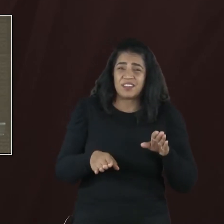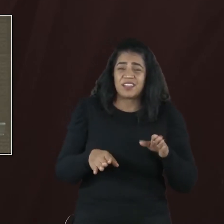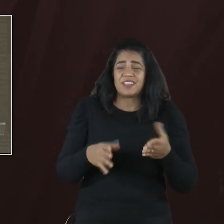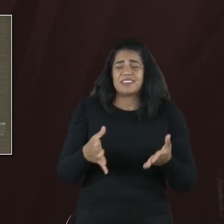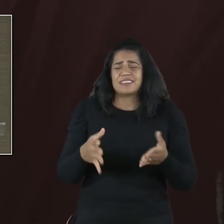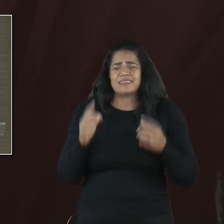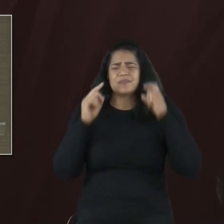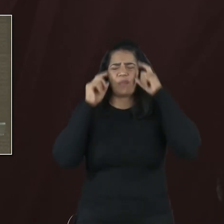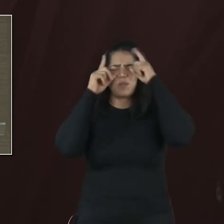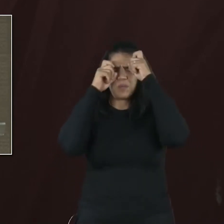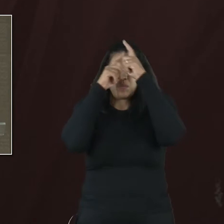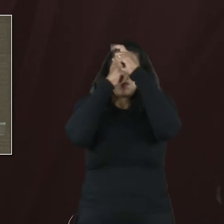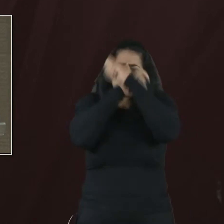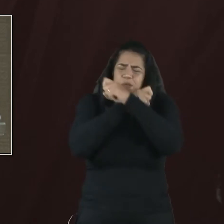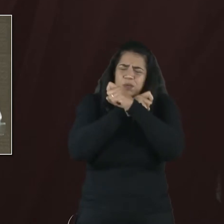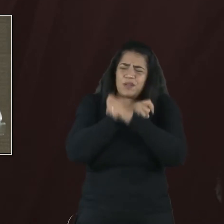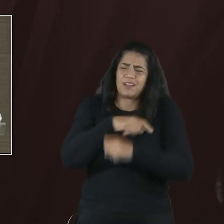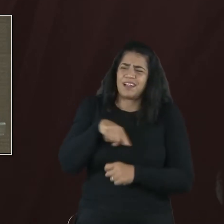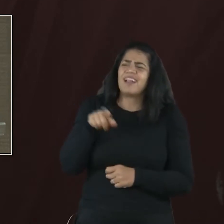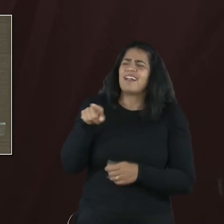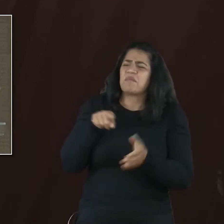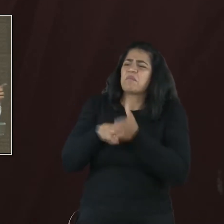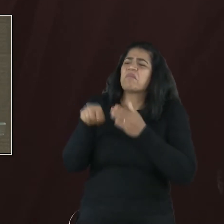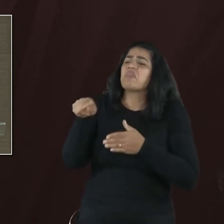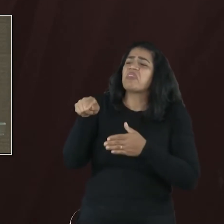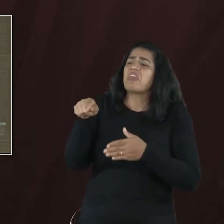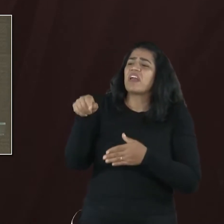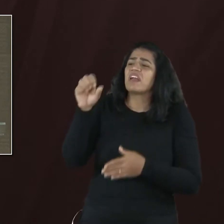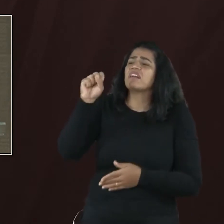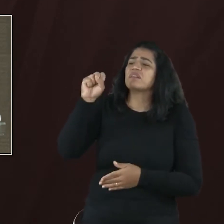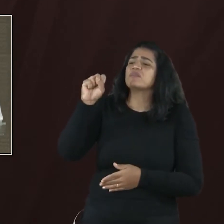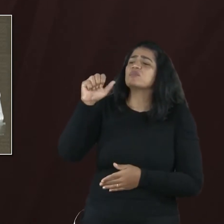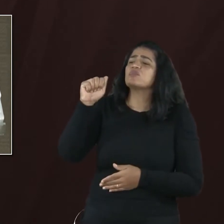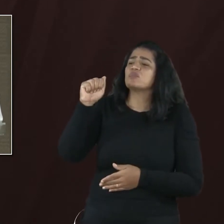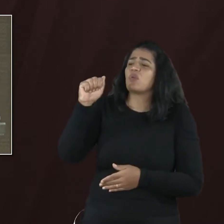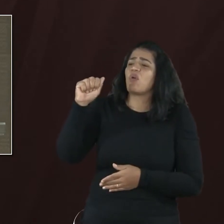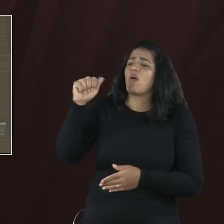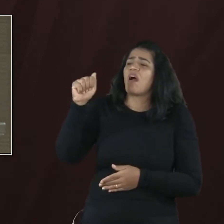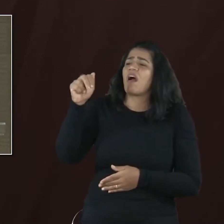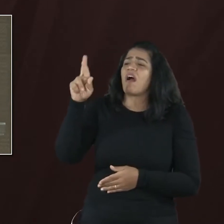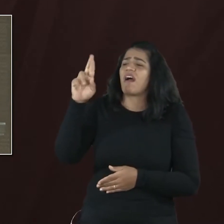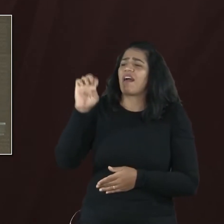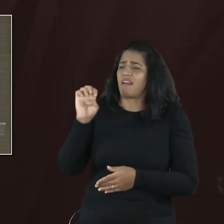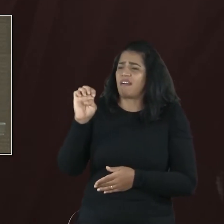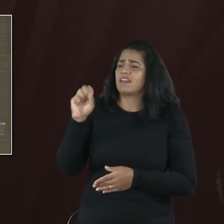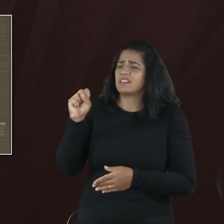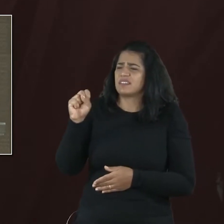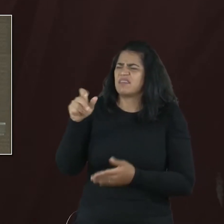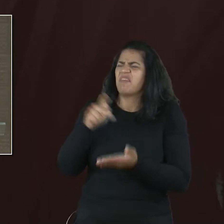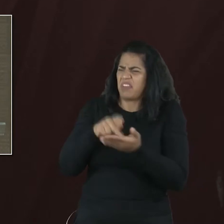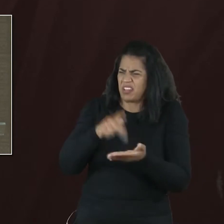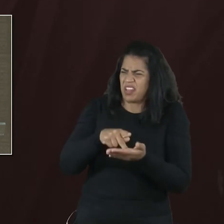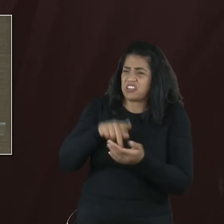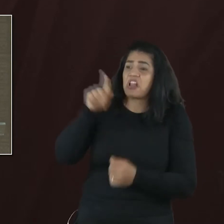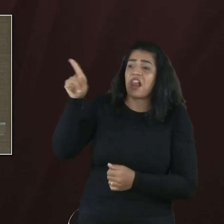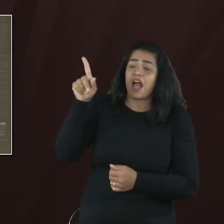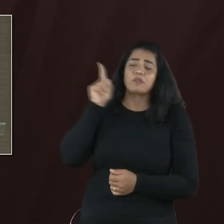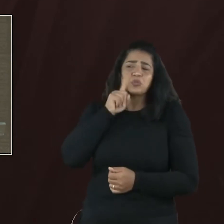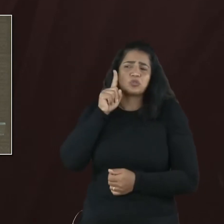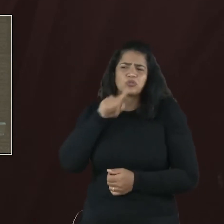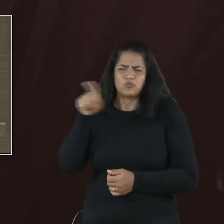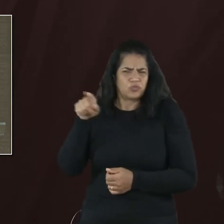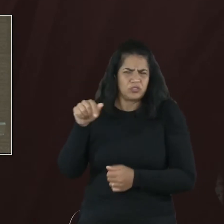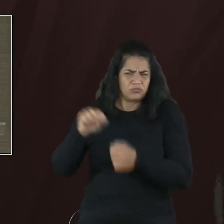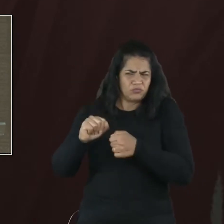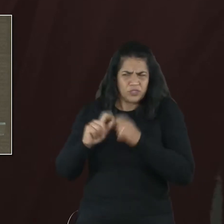Soares? Você nunca fez isso lá nos Estados Unidos, né? Está fazendo aqui, né? Então, queridos irmãos, né, essas